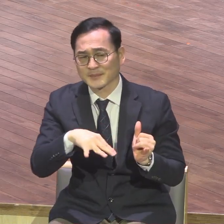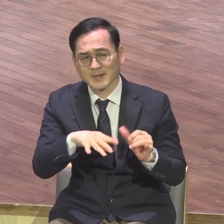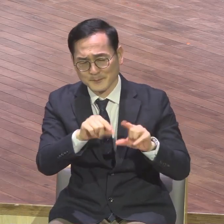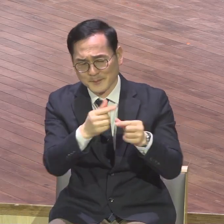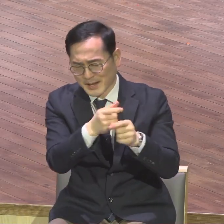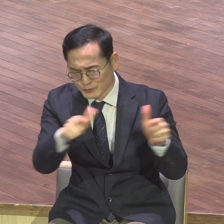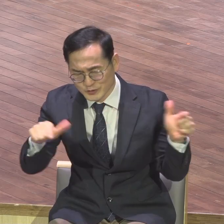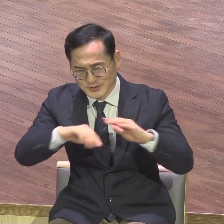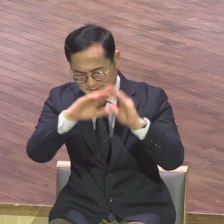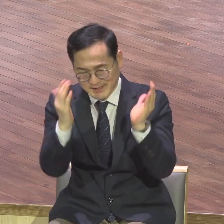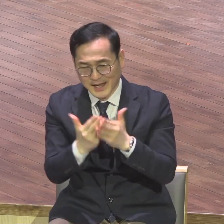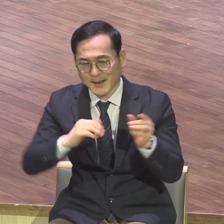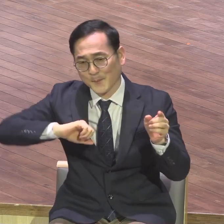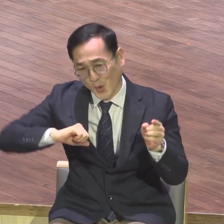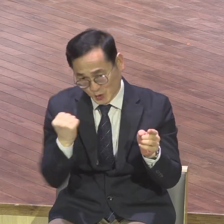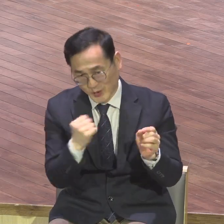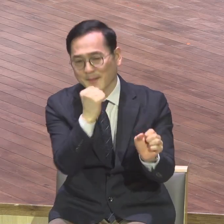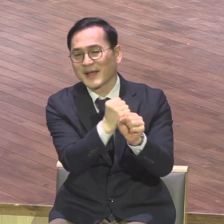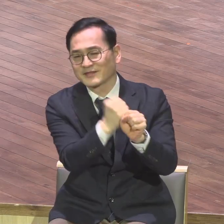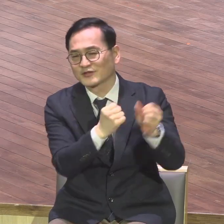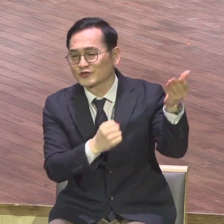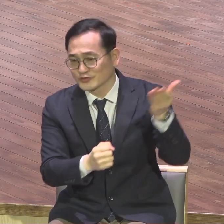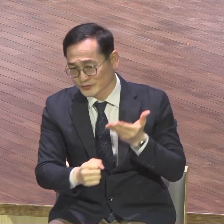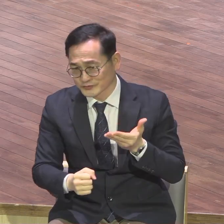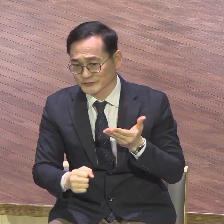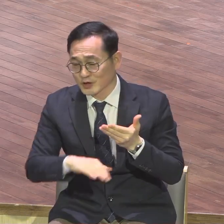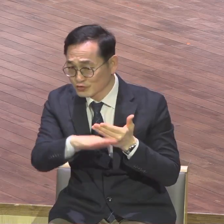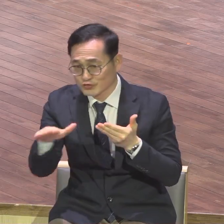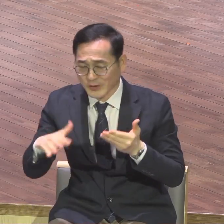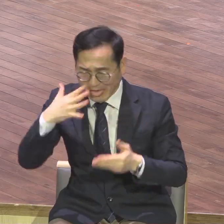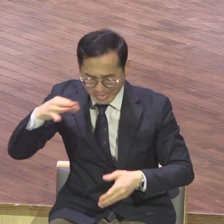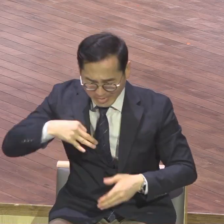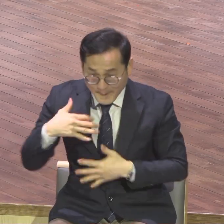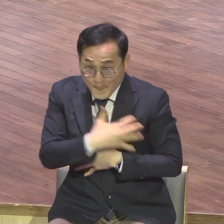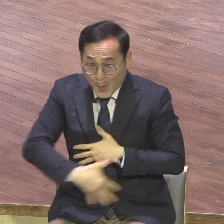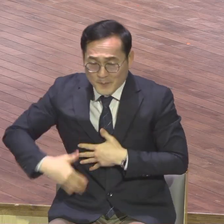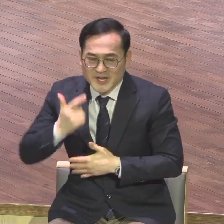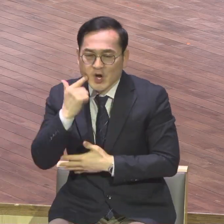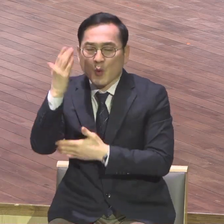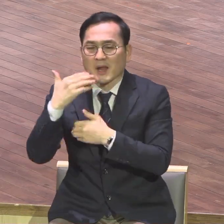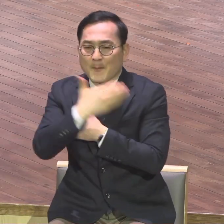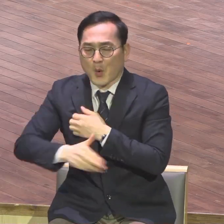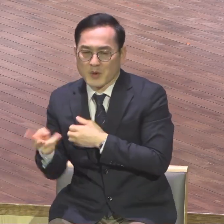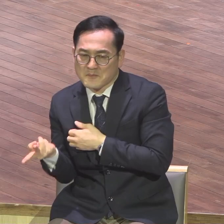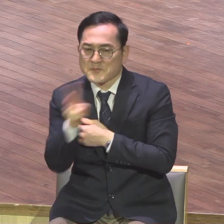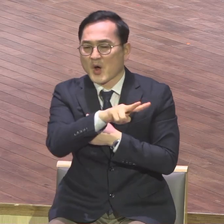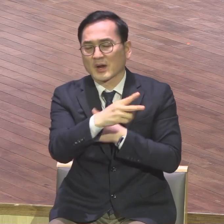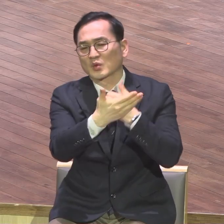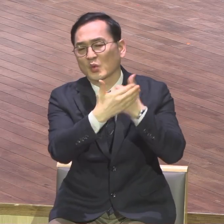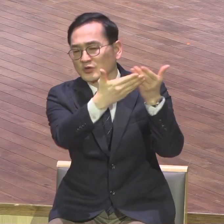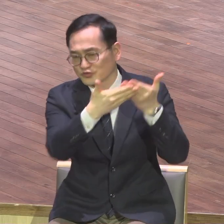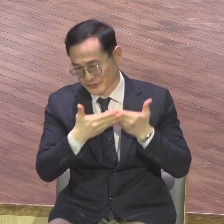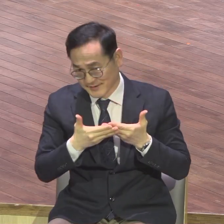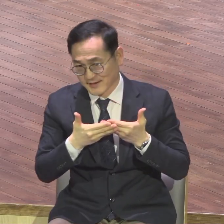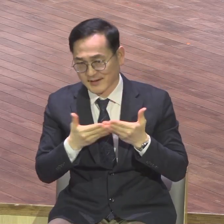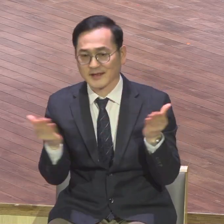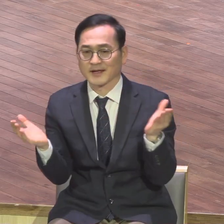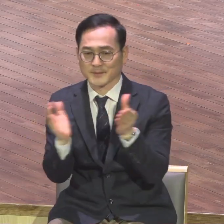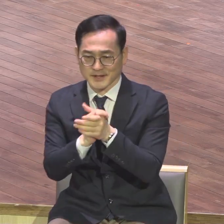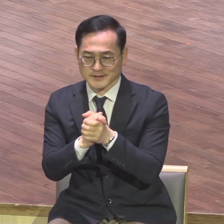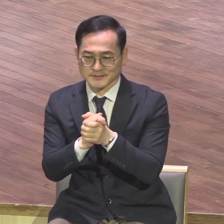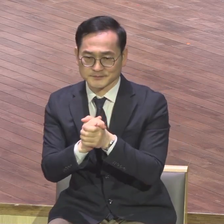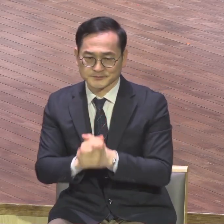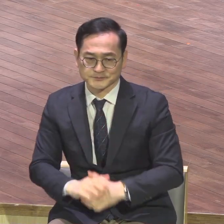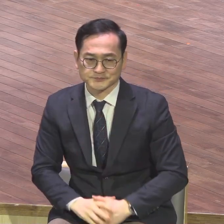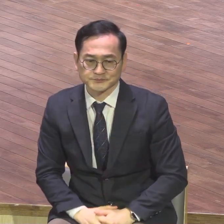수 있는 자의 역사로 우리의 낮은 몸을 자기 영광의 몸의 형체와 같이 변하게 하시리라.